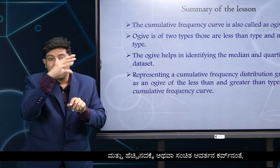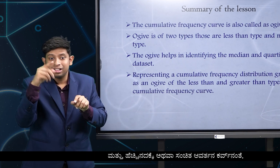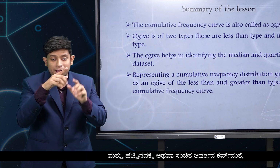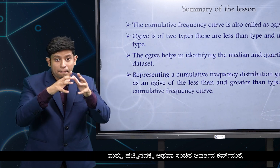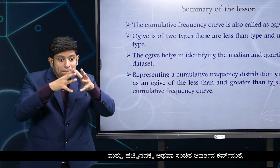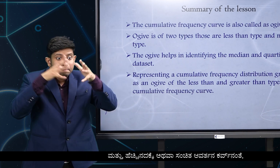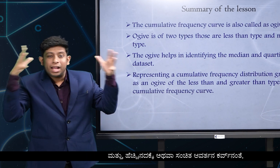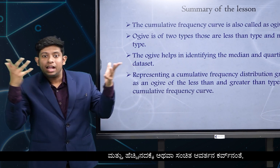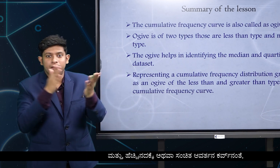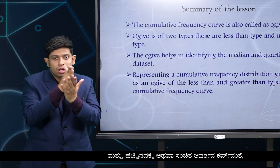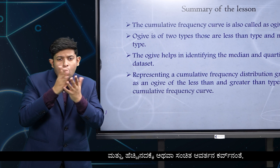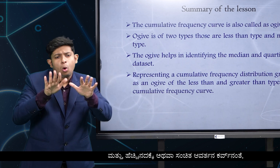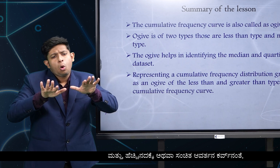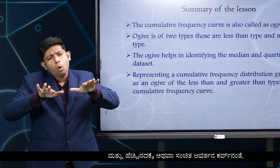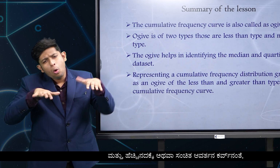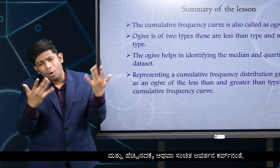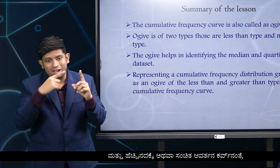ಅಥವಾ ಸಂಚಿತ ಆವರ್ತನ ಕರ್ವ್ನಂತೆ.